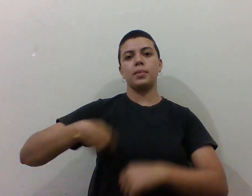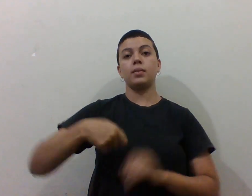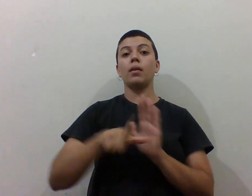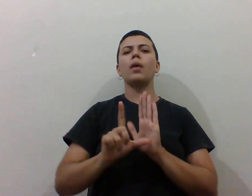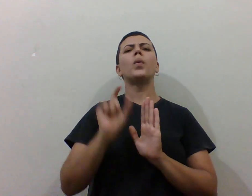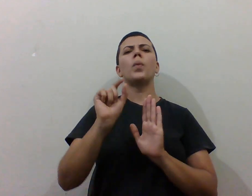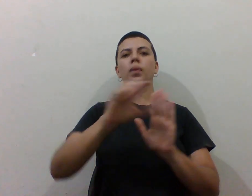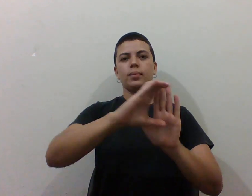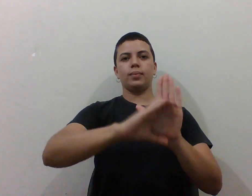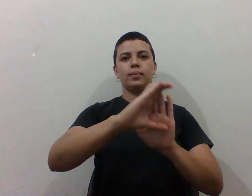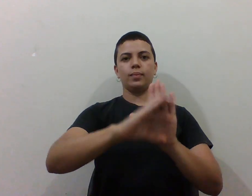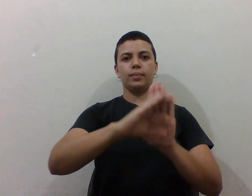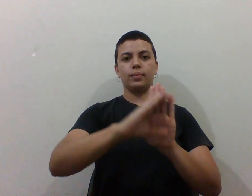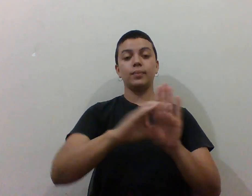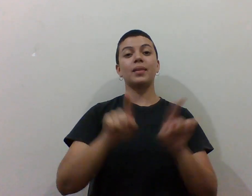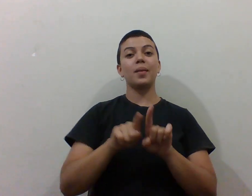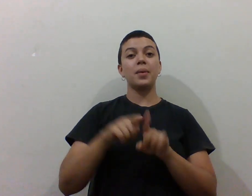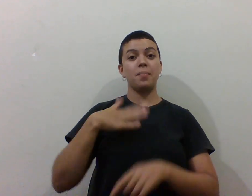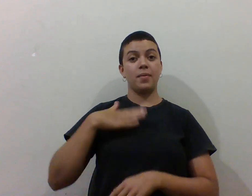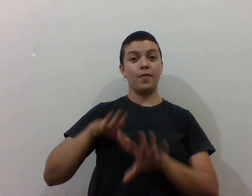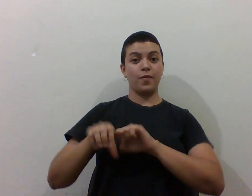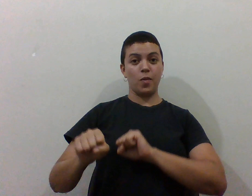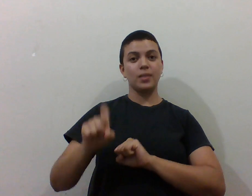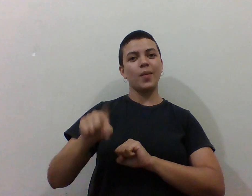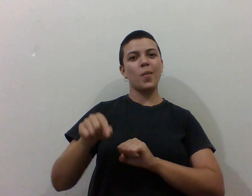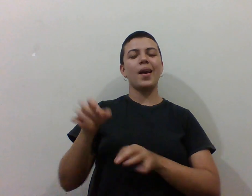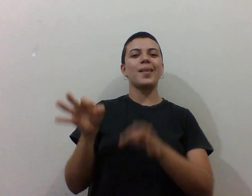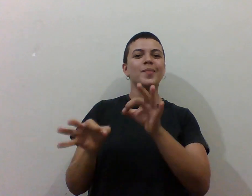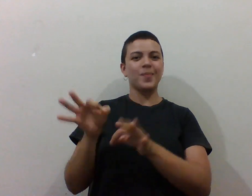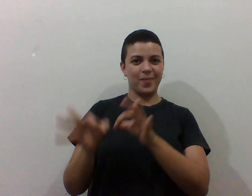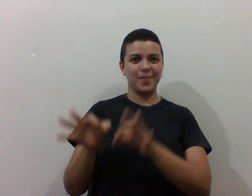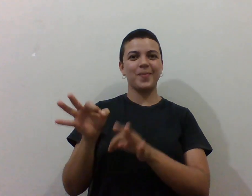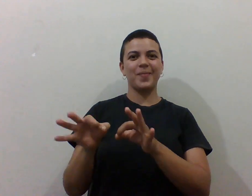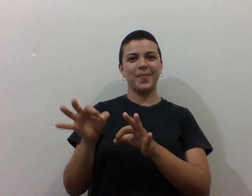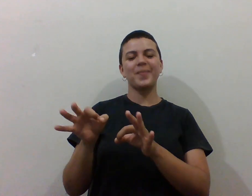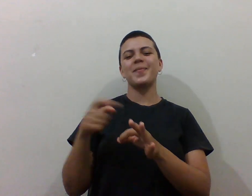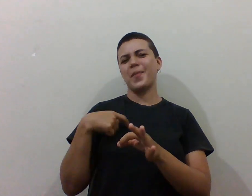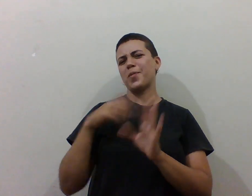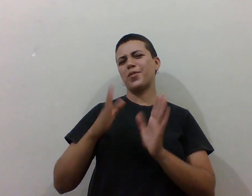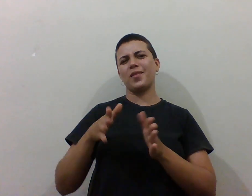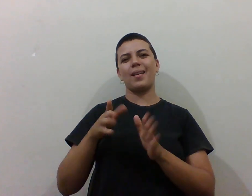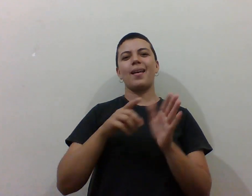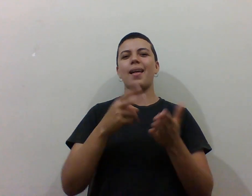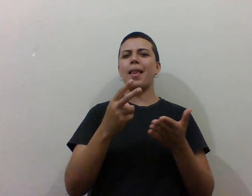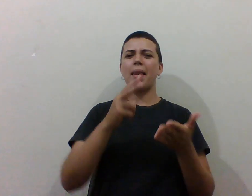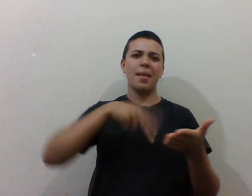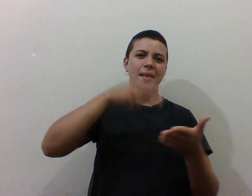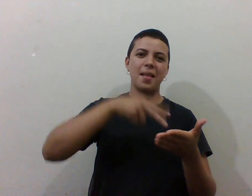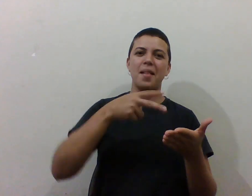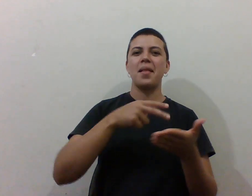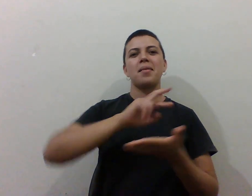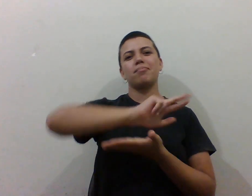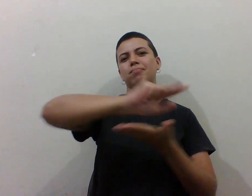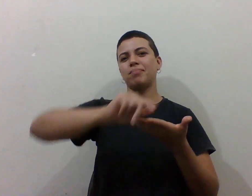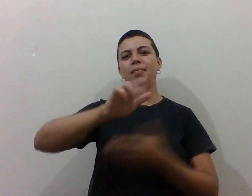E como a minha formação é jurídica, eu, como curiosa, já fiz muitas leituras de outras áreas, já cursei disciplinas na